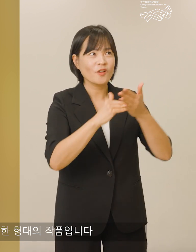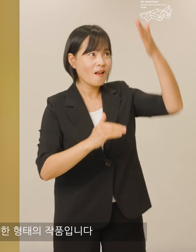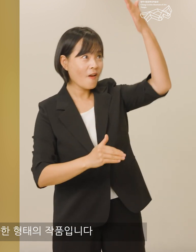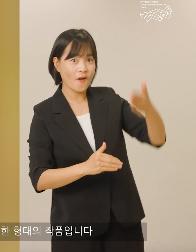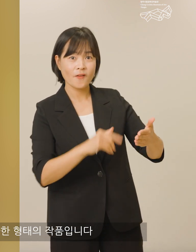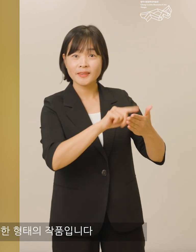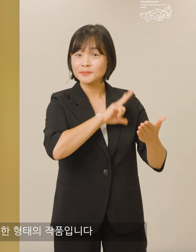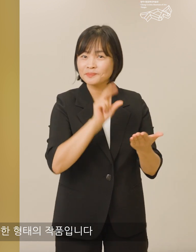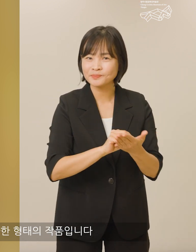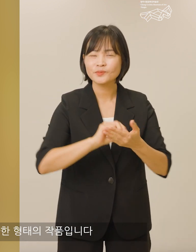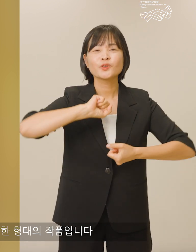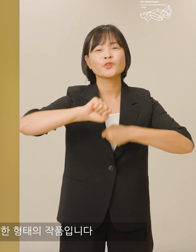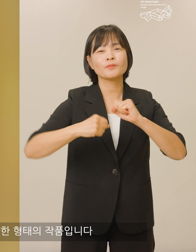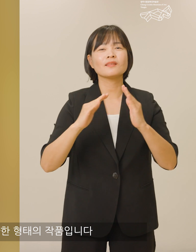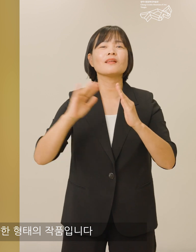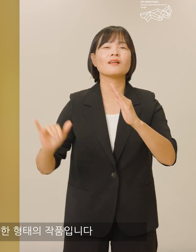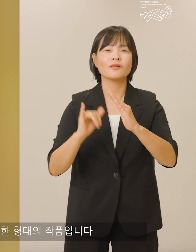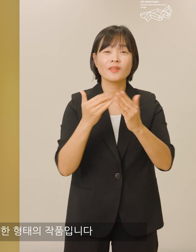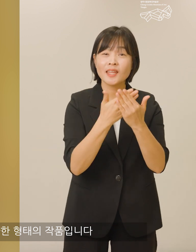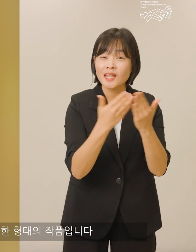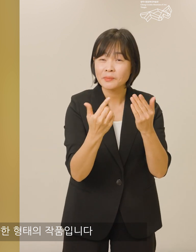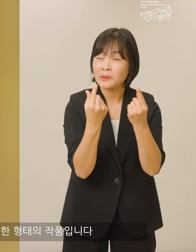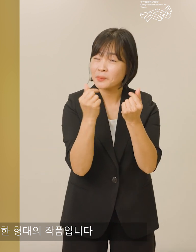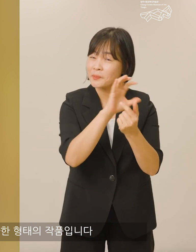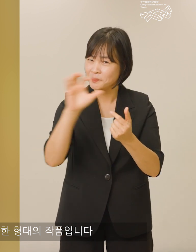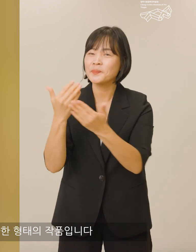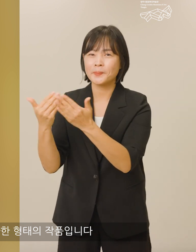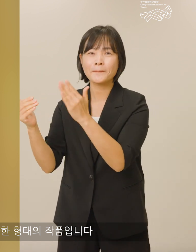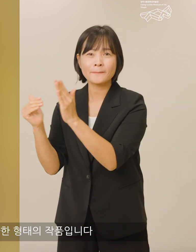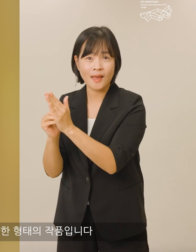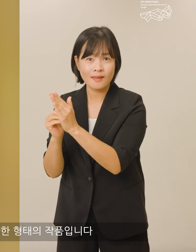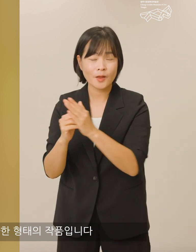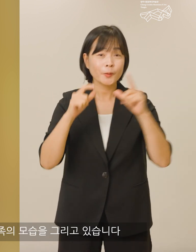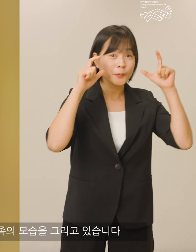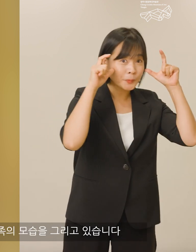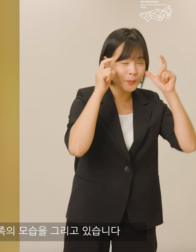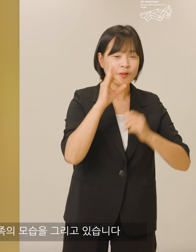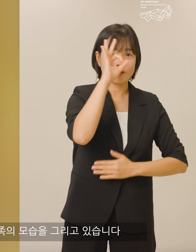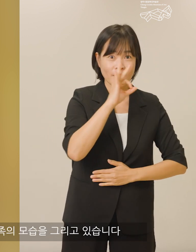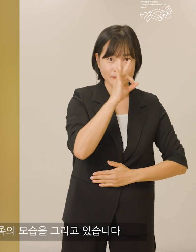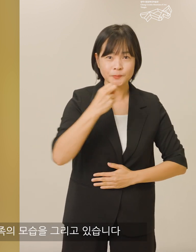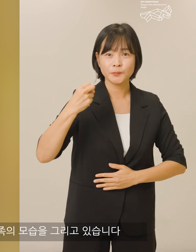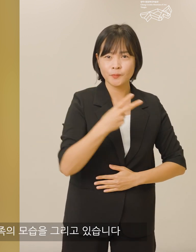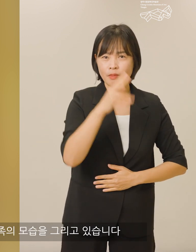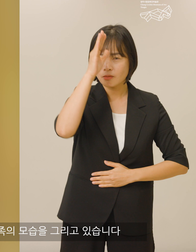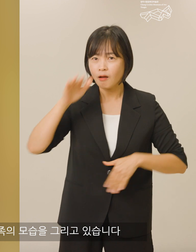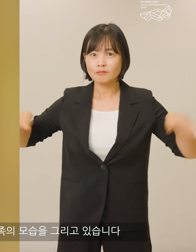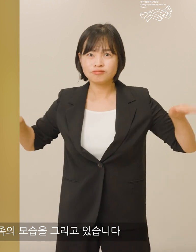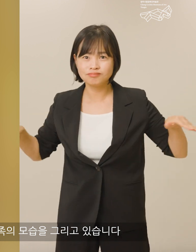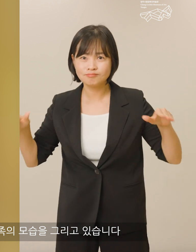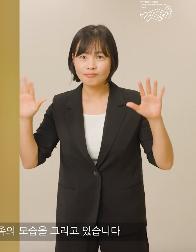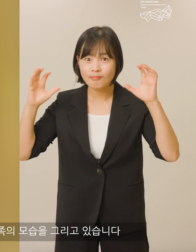덕서의 화실벽에 제작한 동물 가족과 유사한 형태의 작품입니다. 소와 돼지,